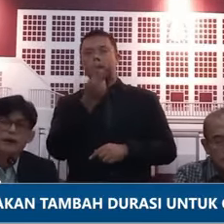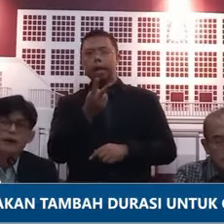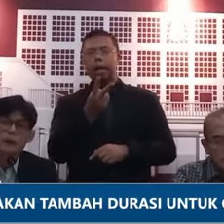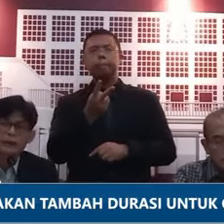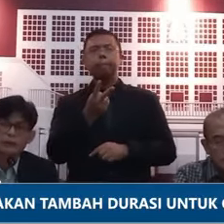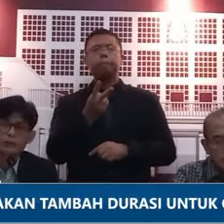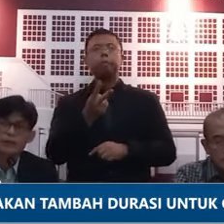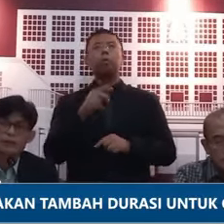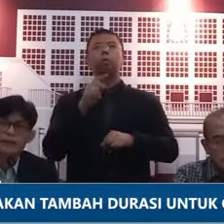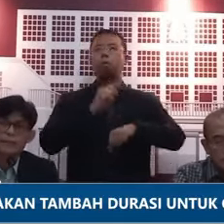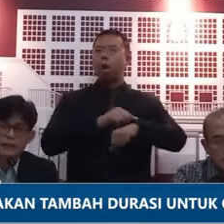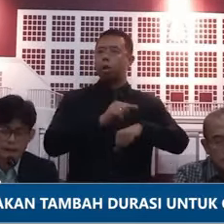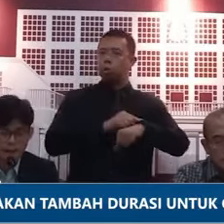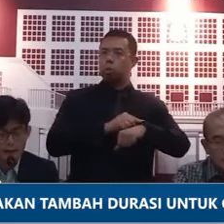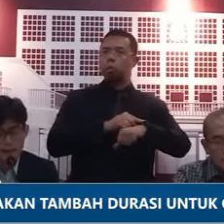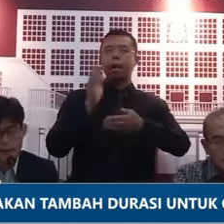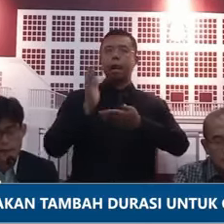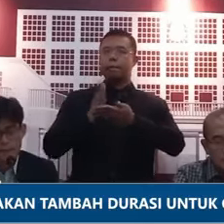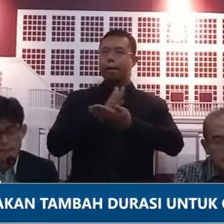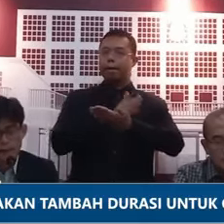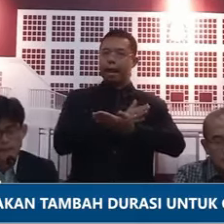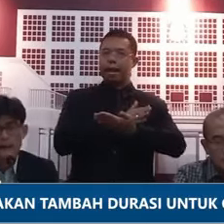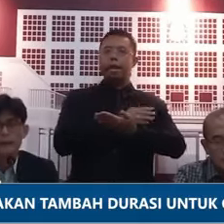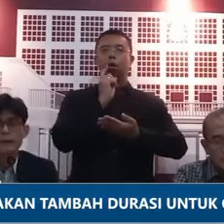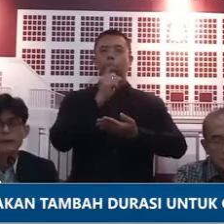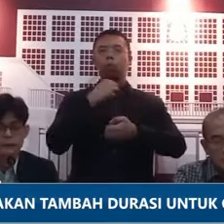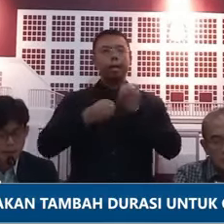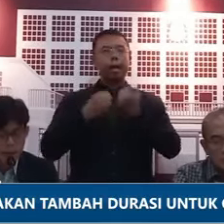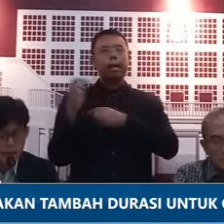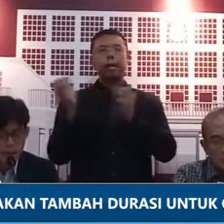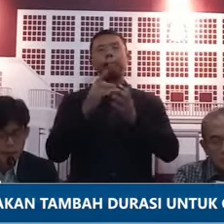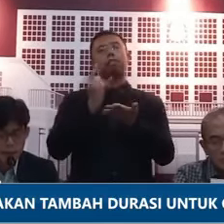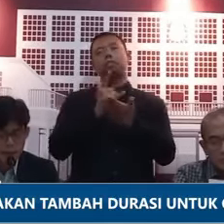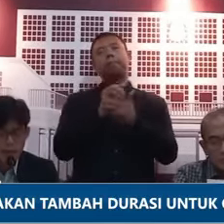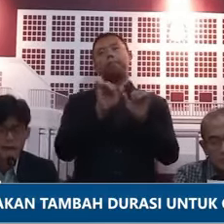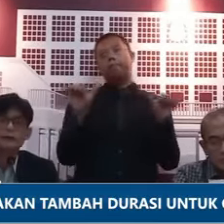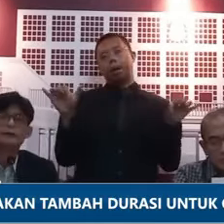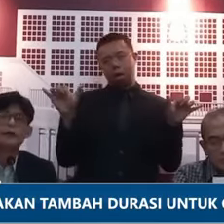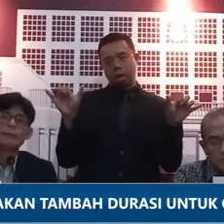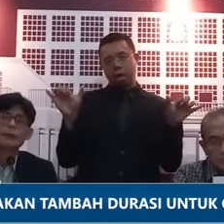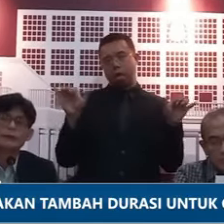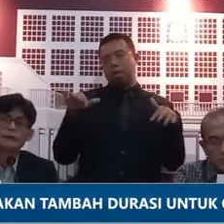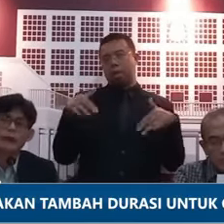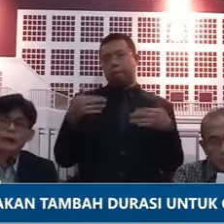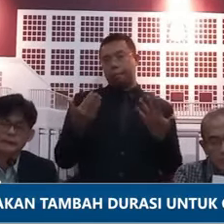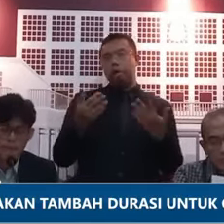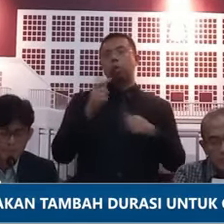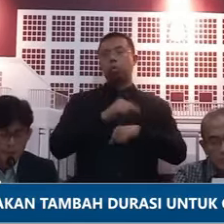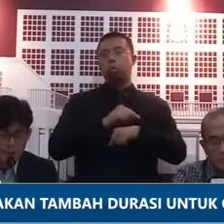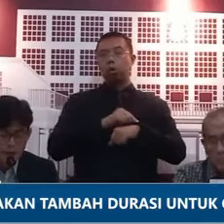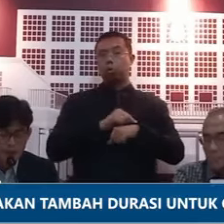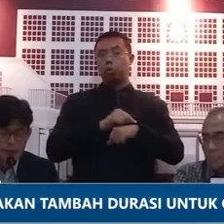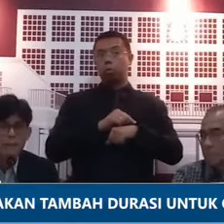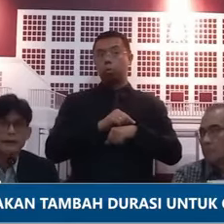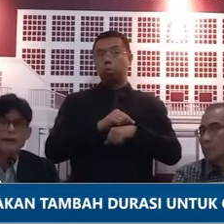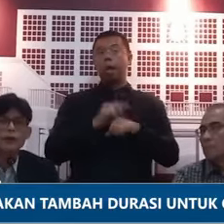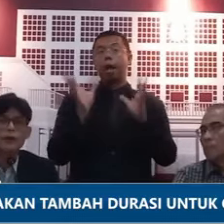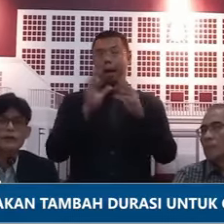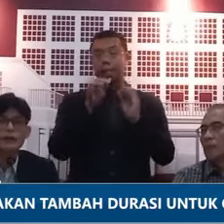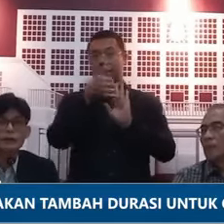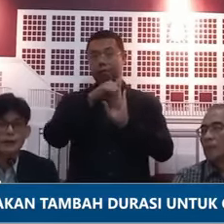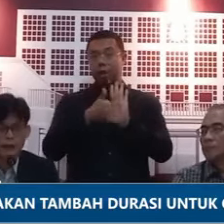kandidat dan KPU RI. Pasalnya, ada kebutuhan dari para kandidat untuk menyampaikan visi, misi, dan program kerja. Durasi